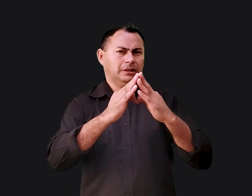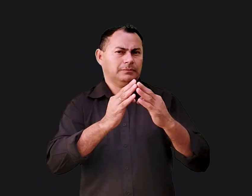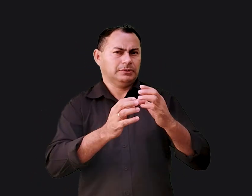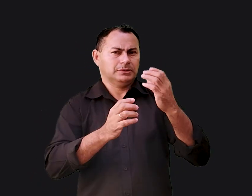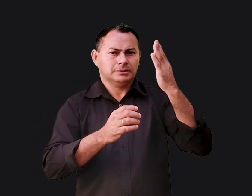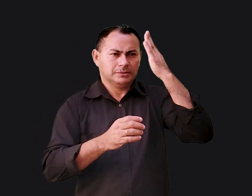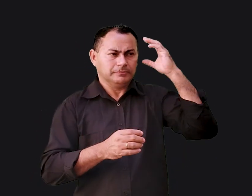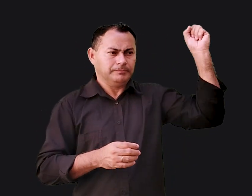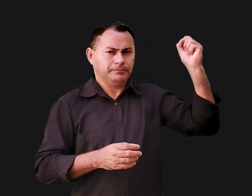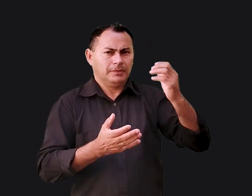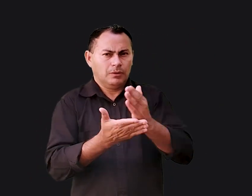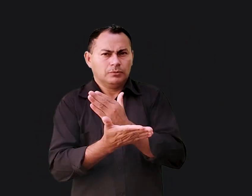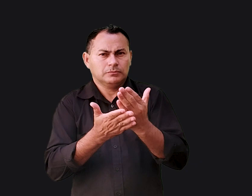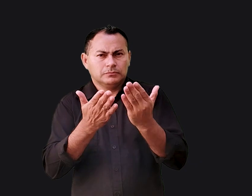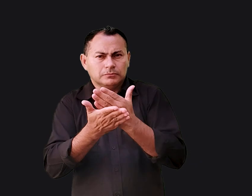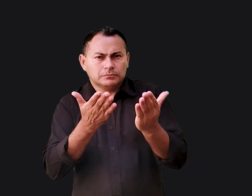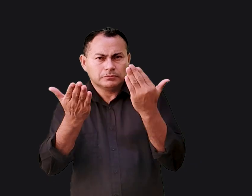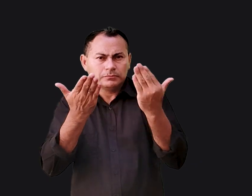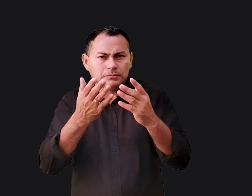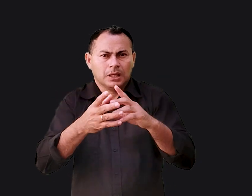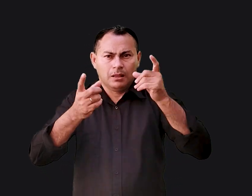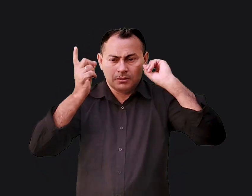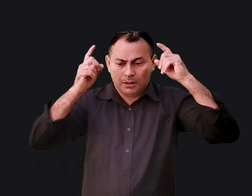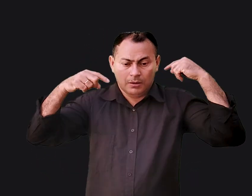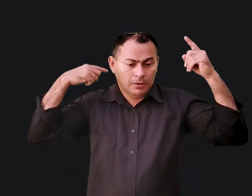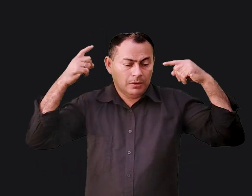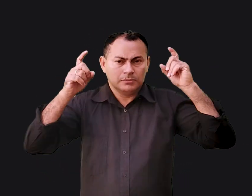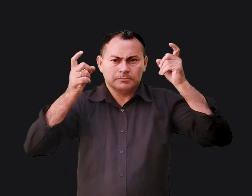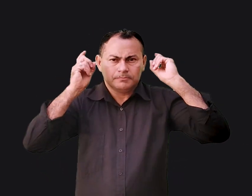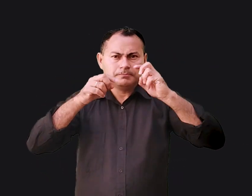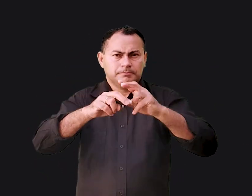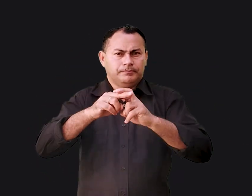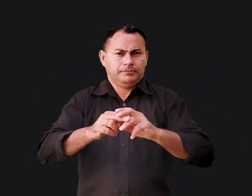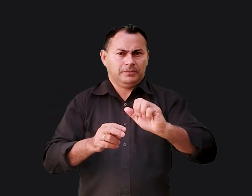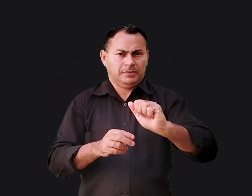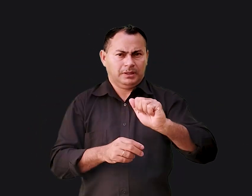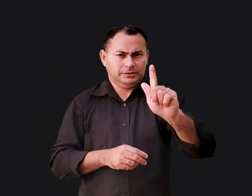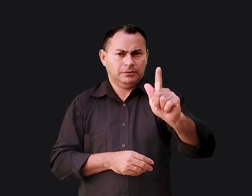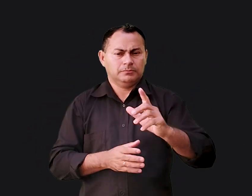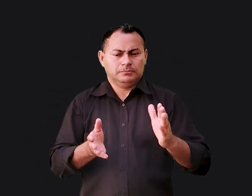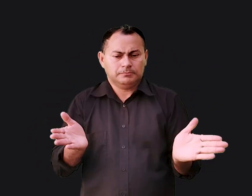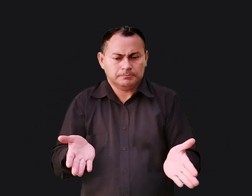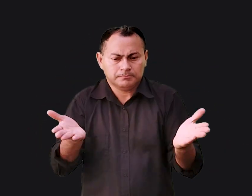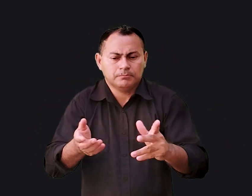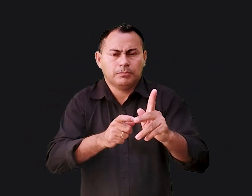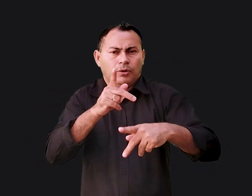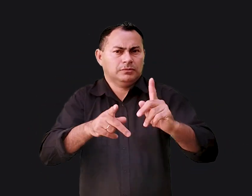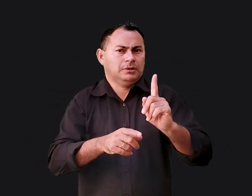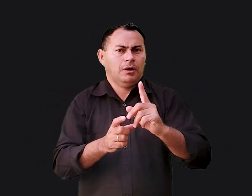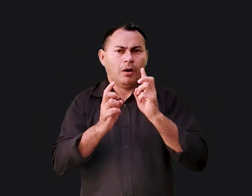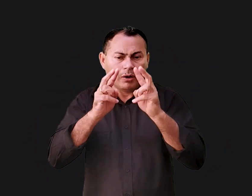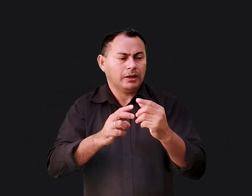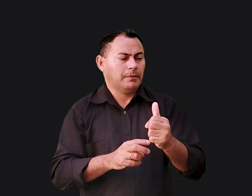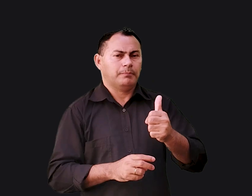quando começaram a comparar, se desesperaram. Por isso, Ageu exorta o povo a não olhar para